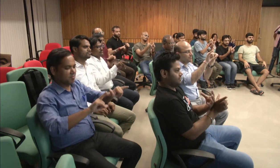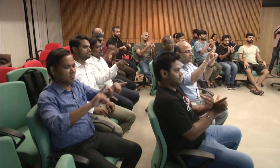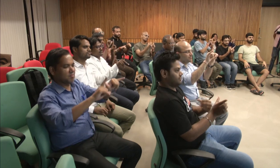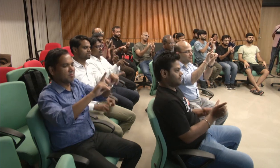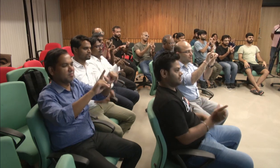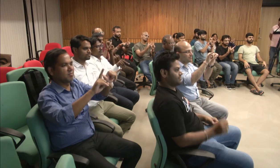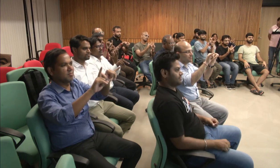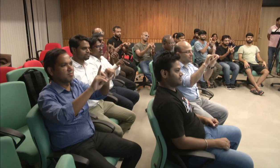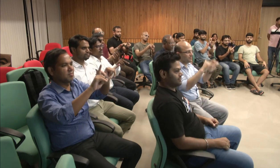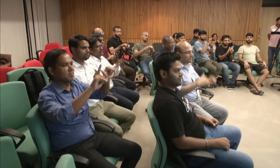व्हाट्सएप